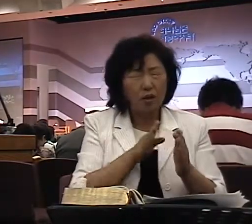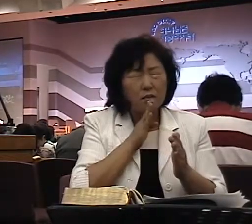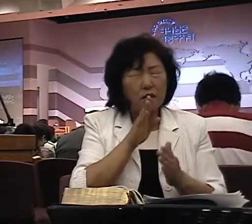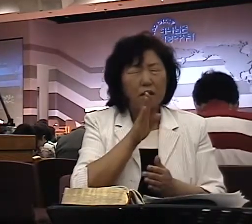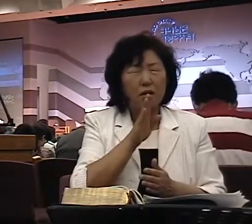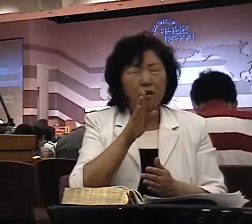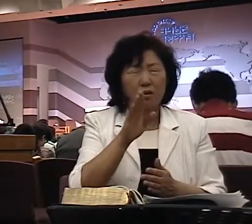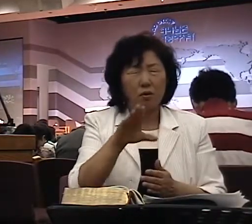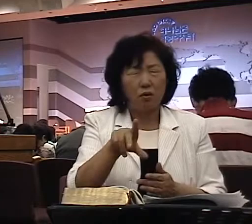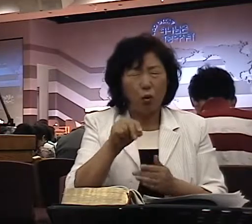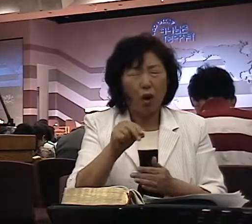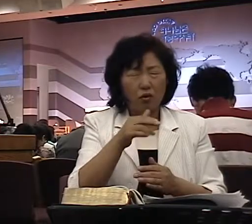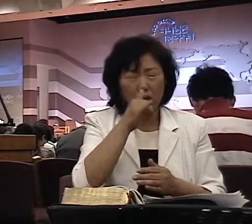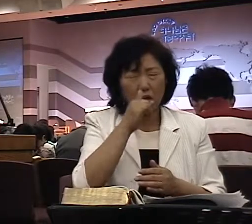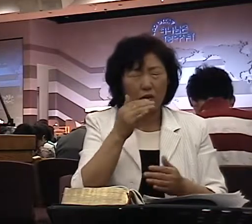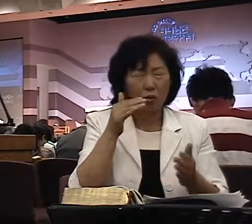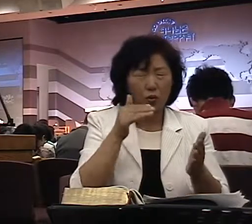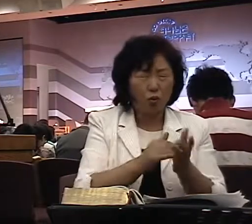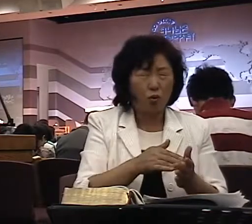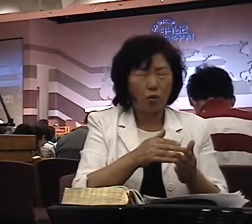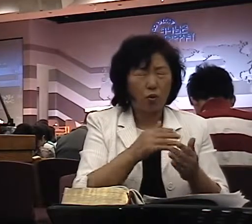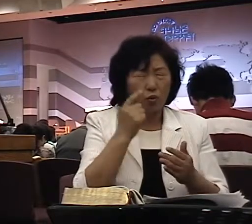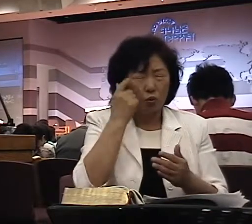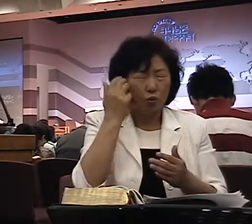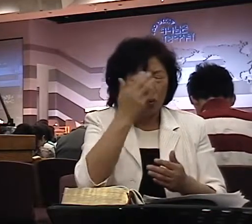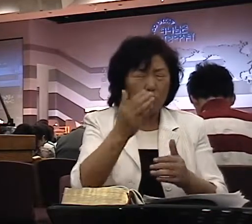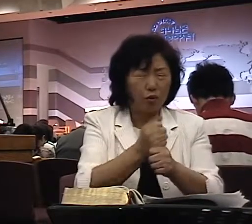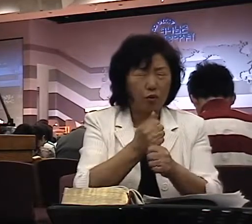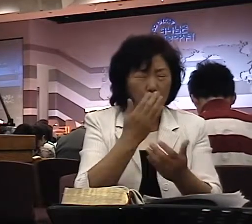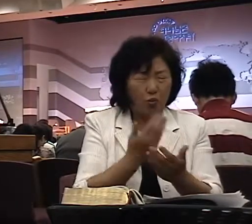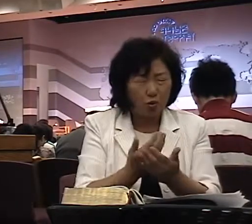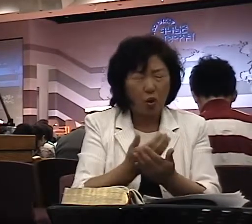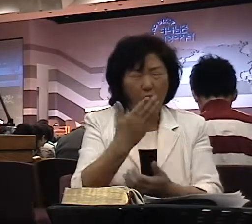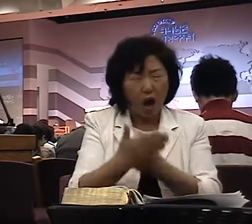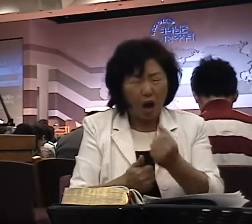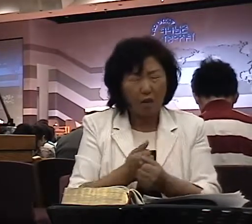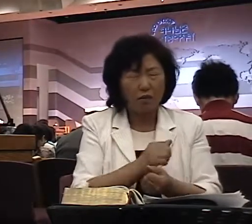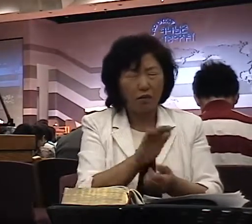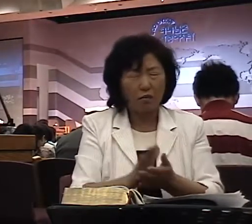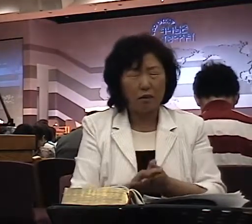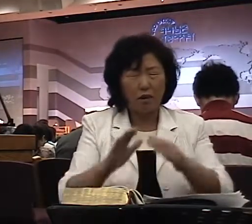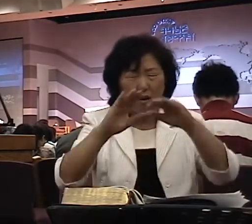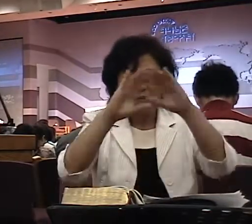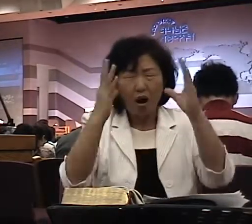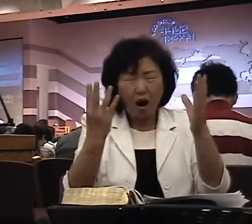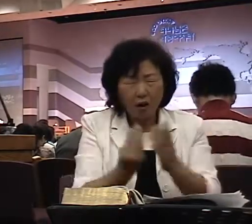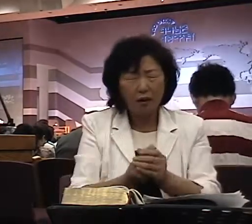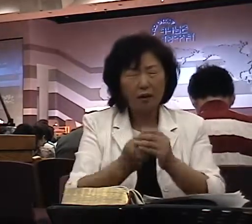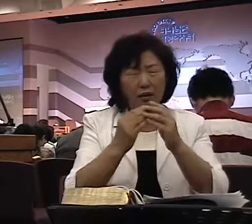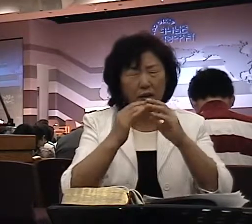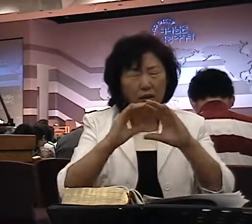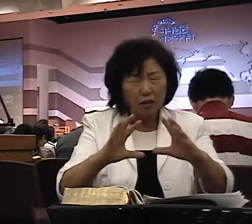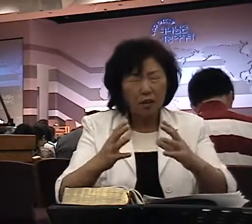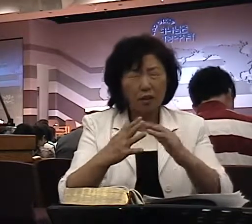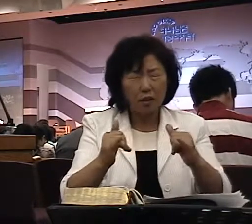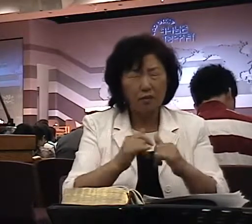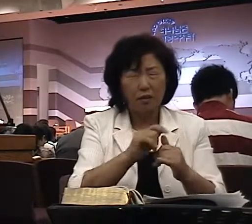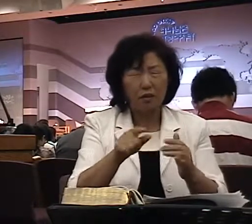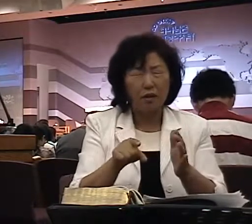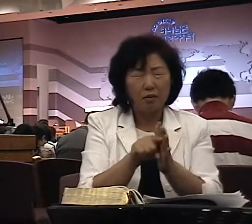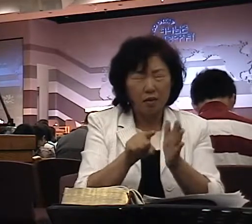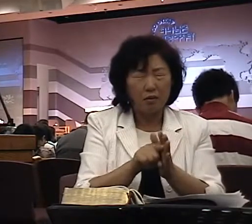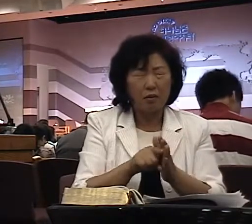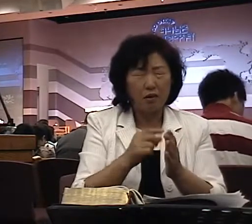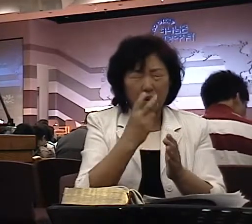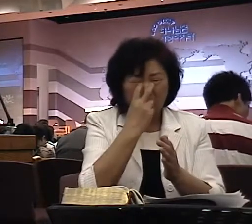철저한 믿음을 우리에게 허락하여 주시옵소서. 온 세상이 이렇게 타락할지라도 너 하나님의 사람아 남을 수 있는